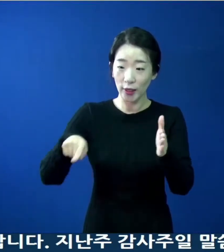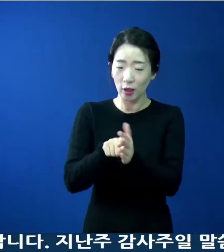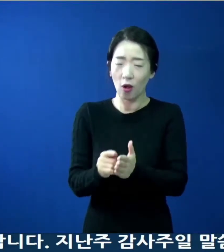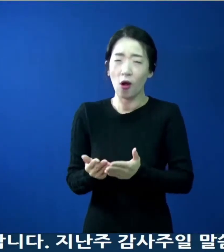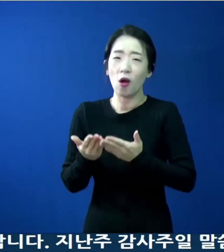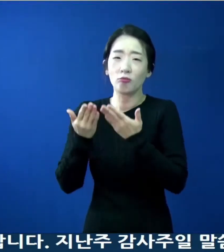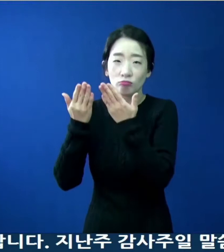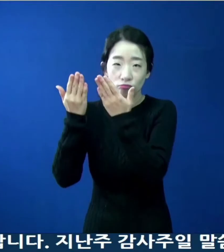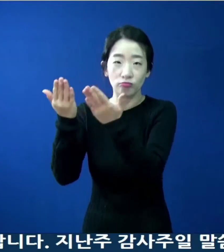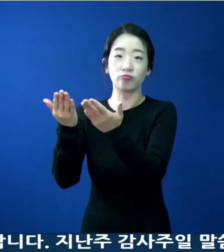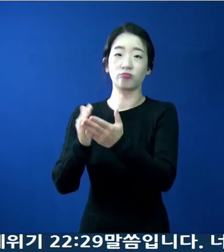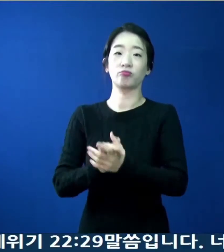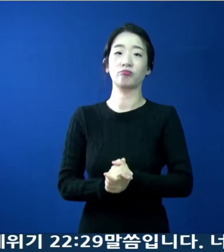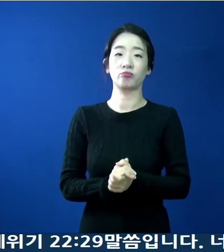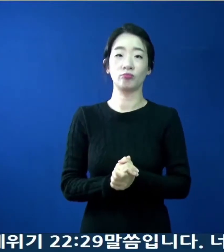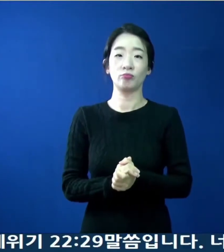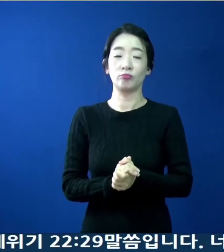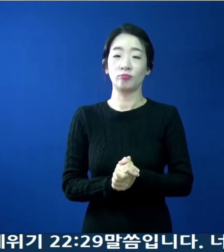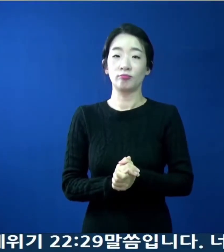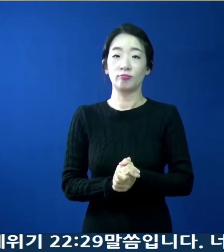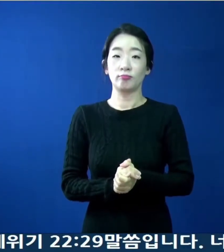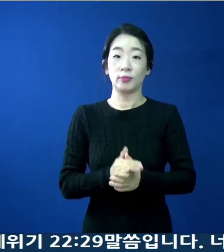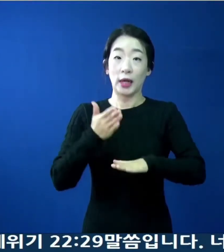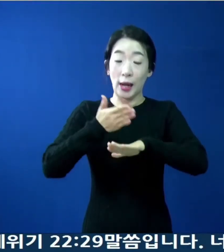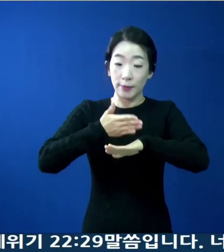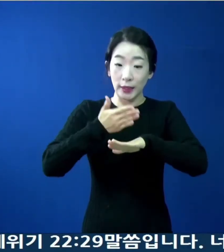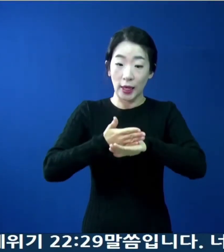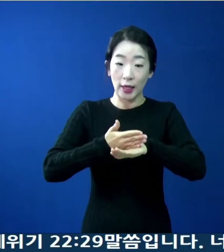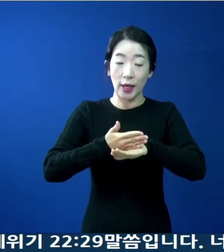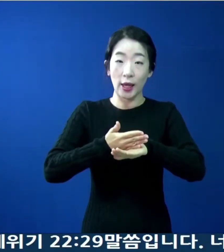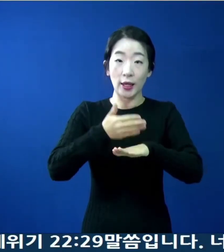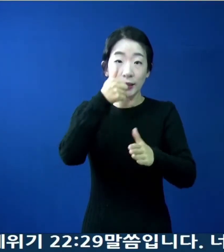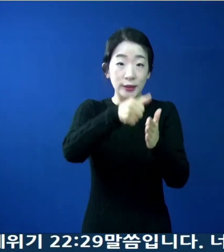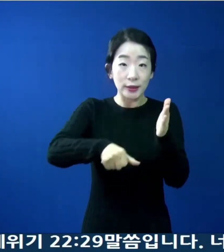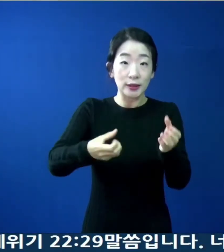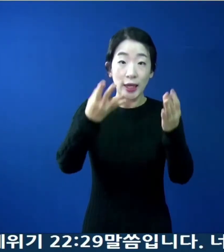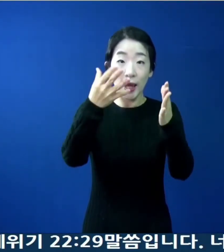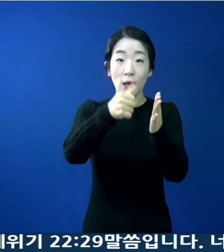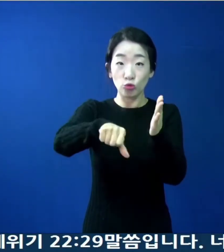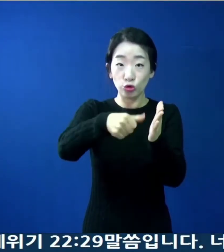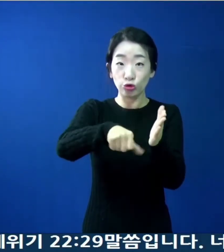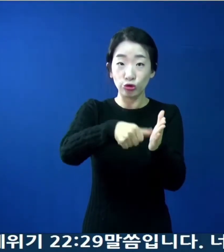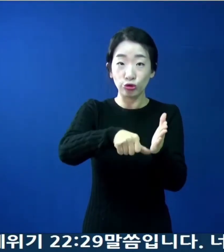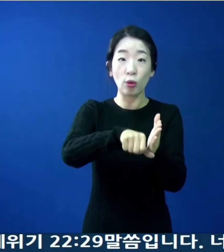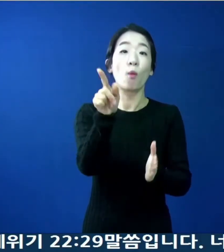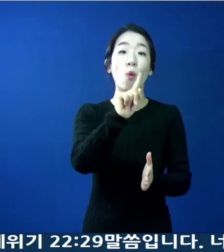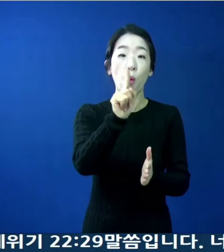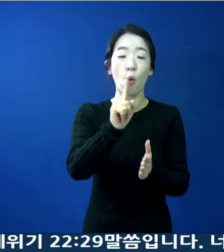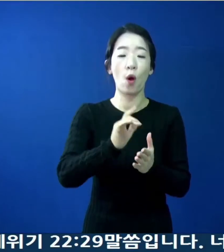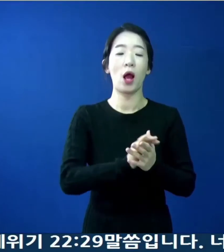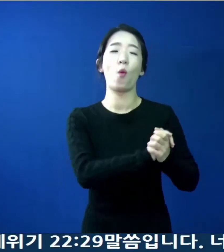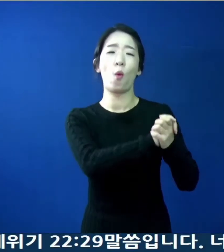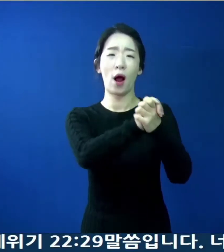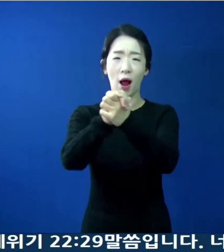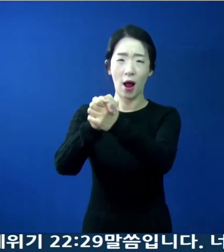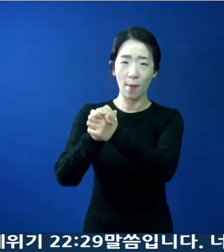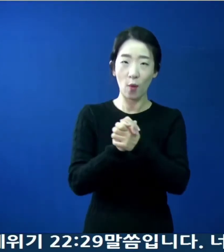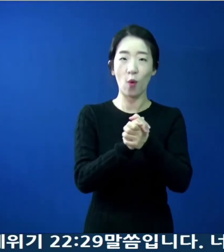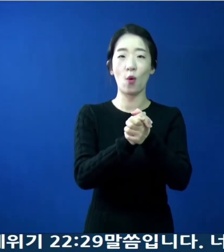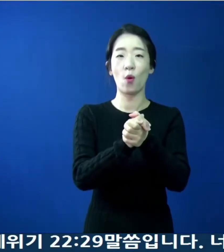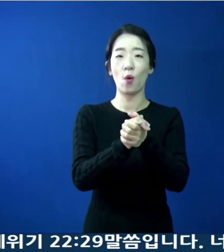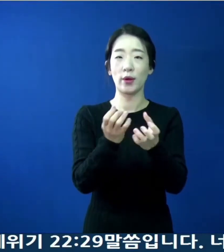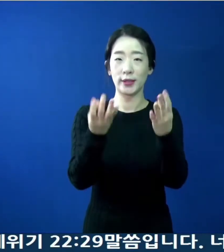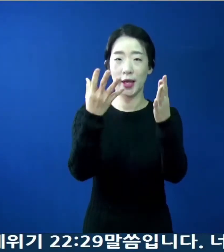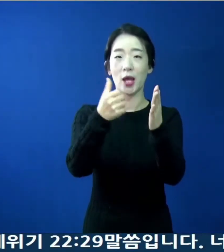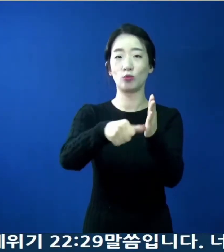드릴지며. 이 감사의 제물이라는 것은 화목 제물을 의미하는 거죠. 우리가